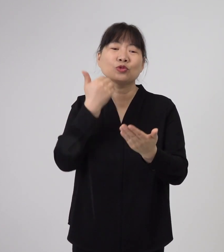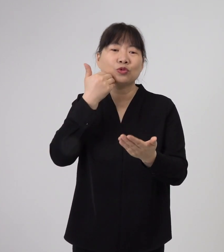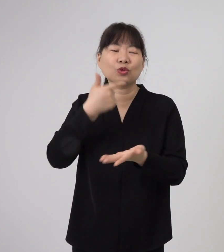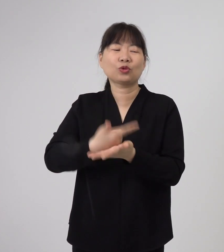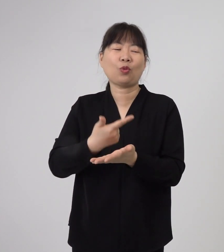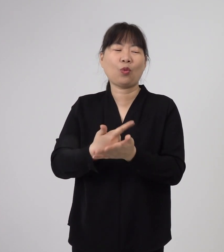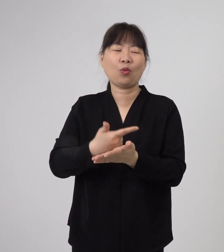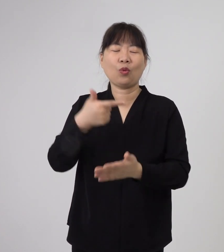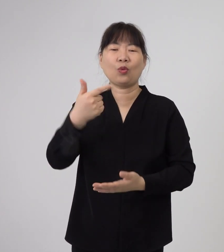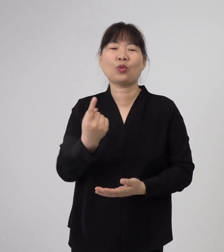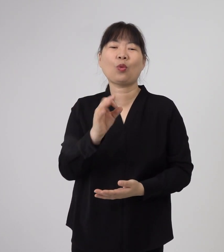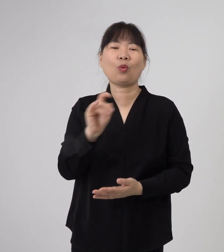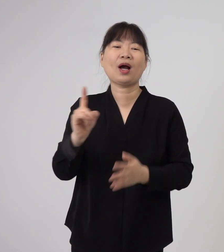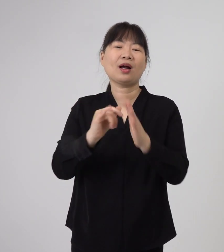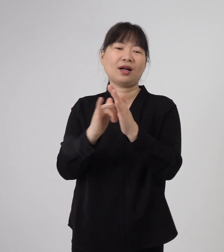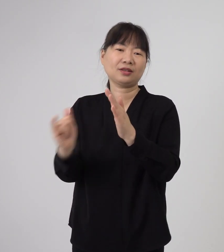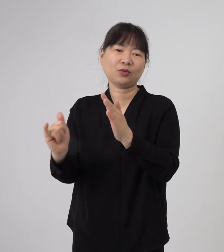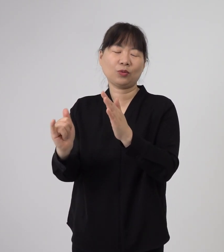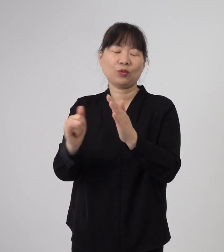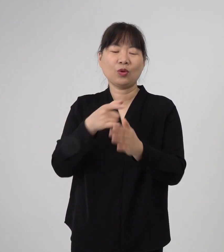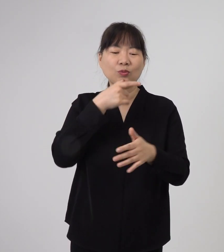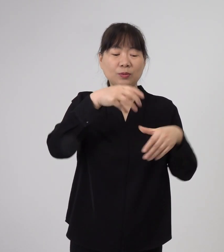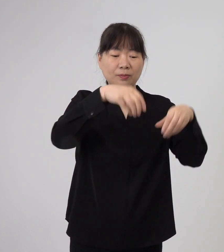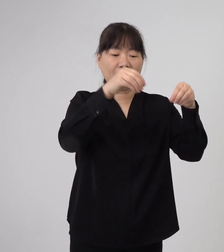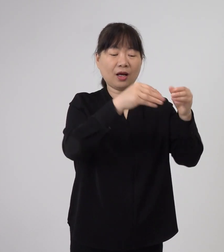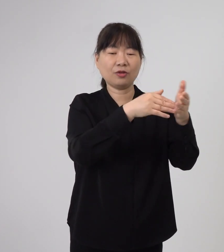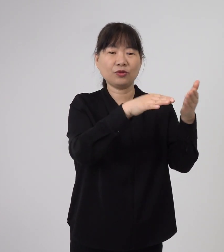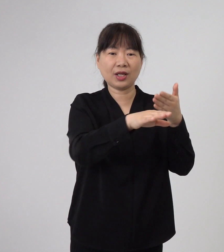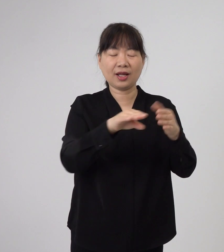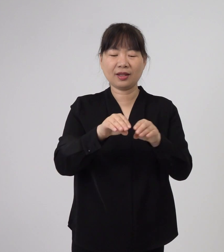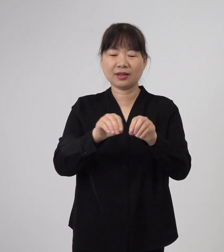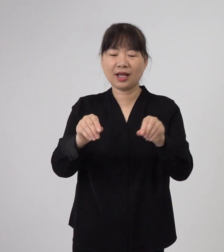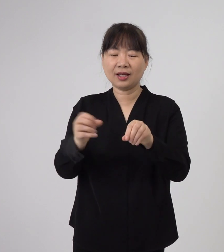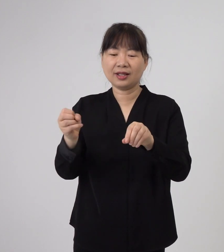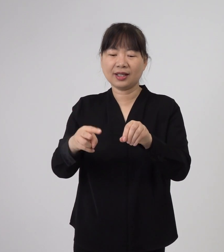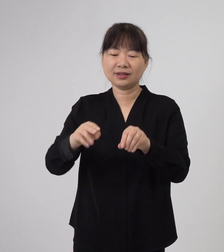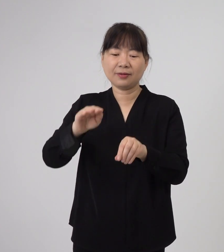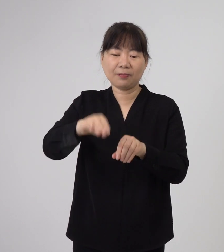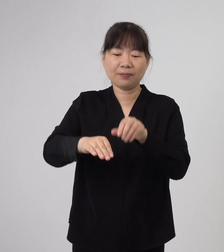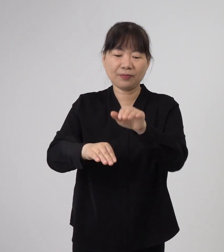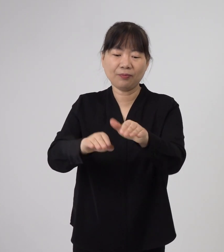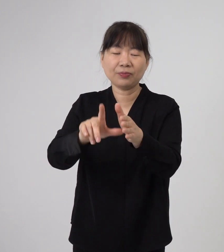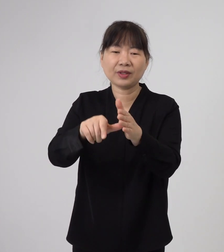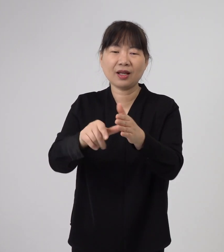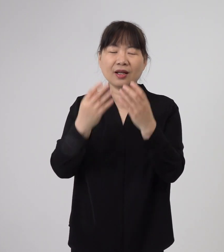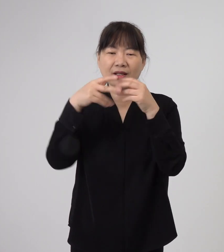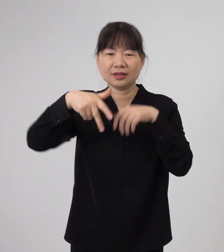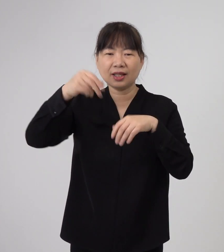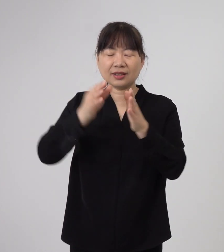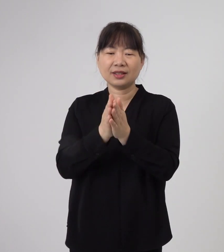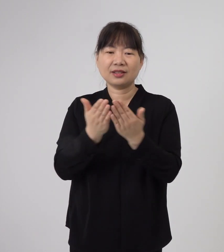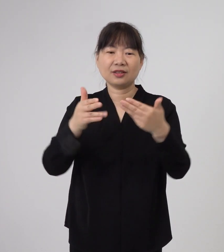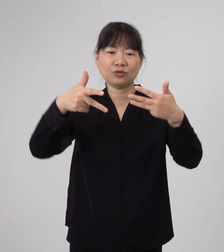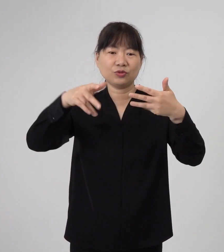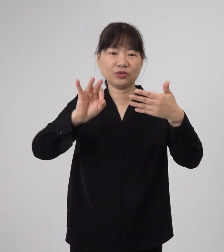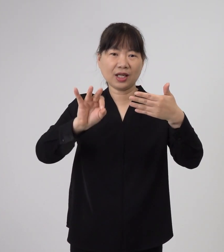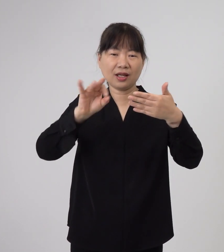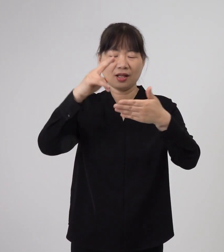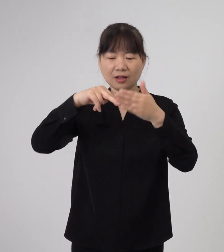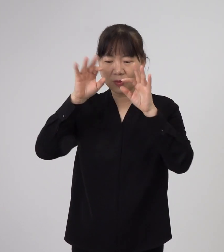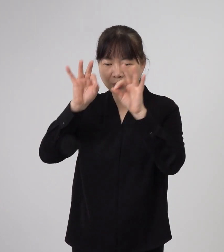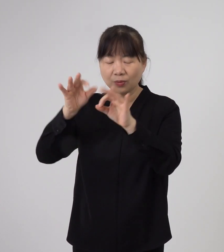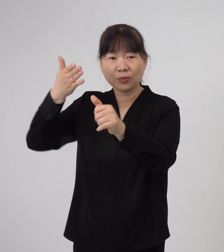물이 거두어지고 노아의 가족들이 땅에 다시 발을 딛는 그 순간, 창세기 9장에 보면 이렇게 돼 있어요.